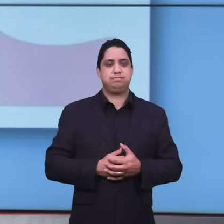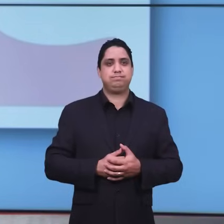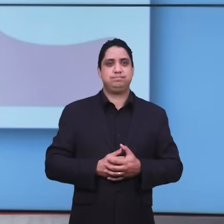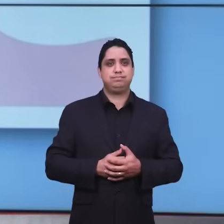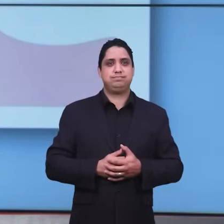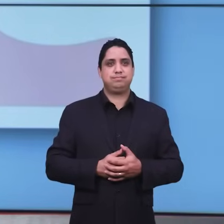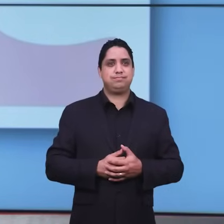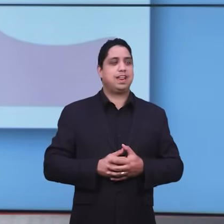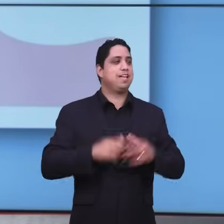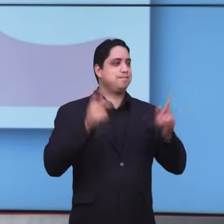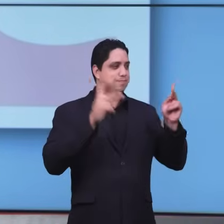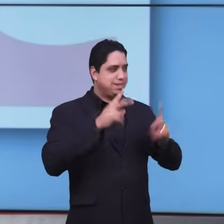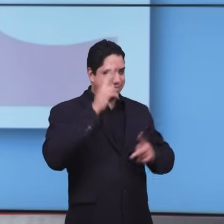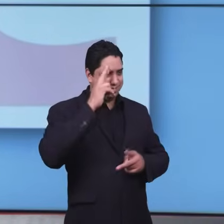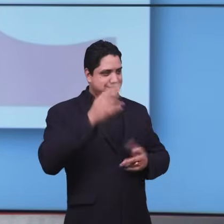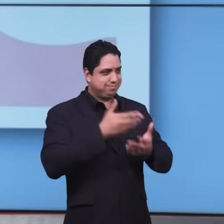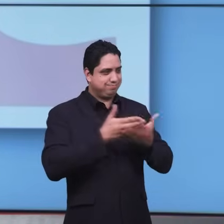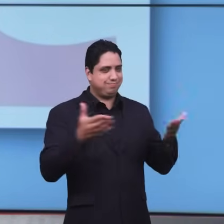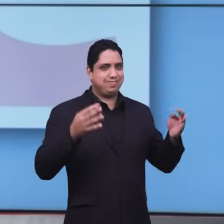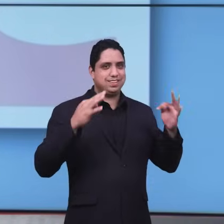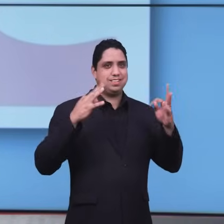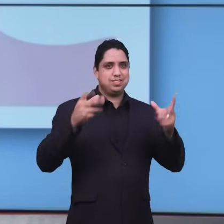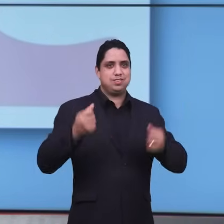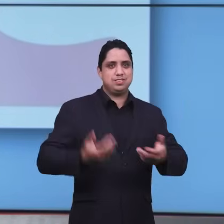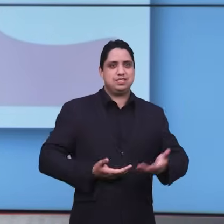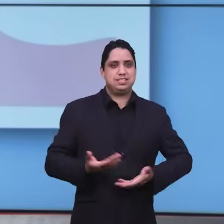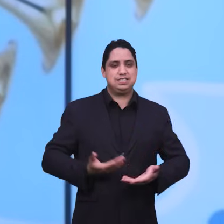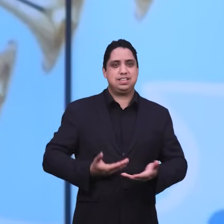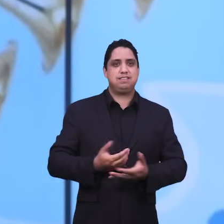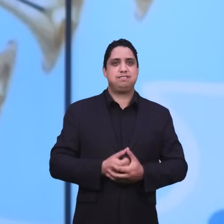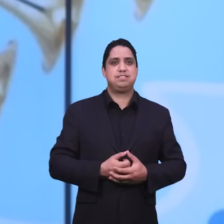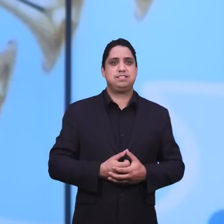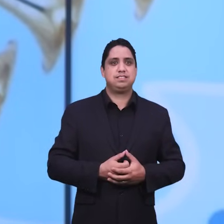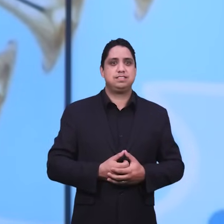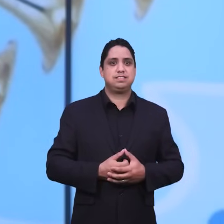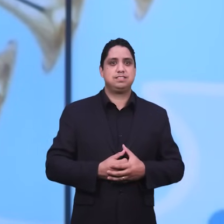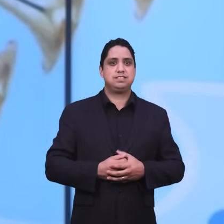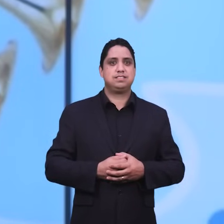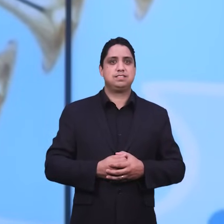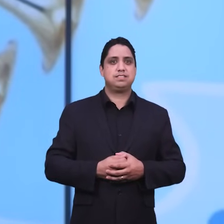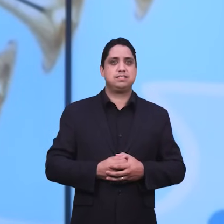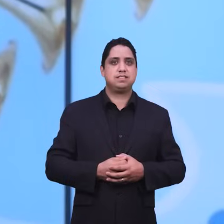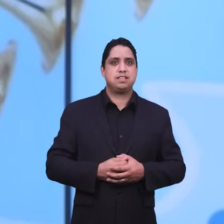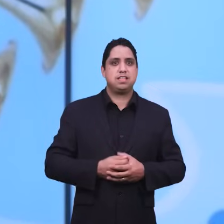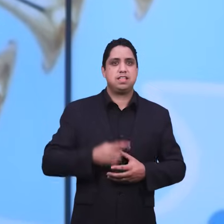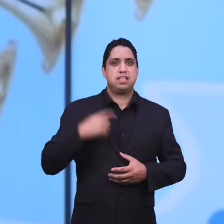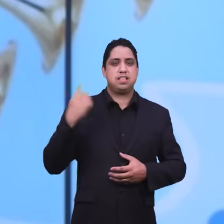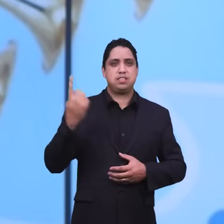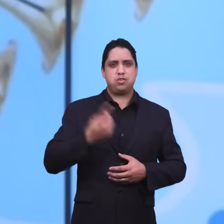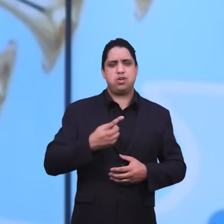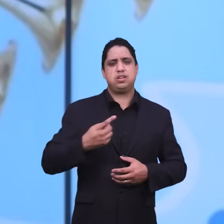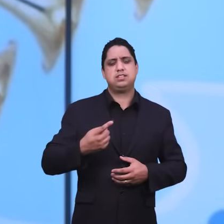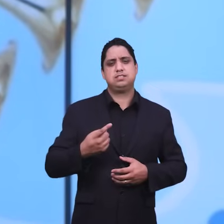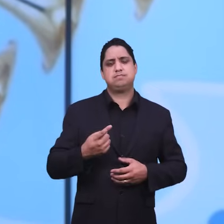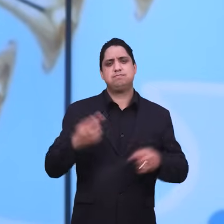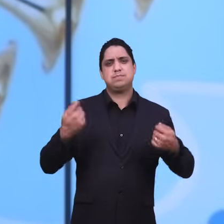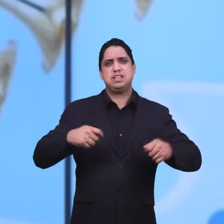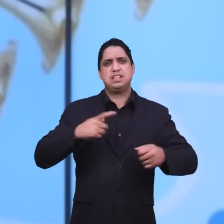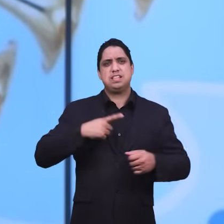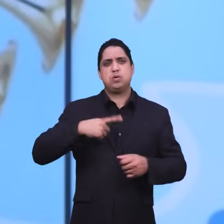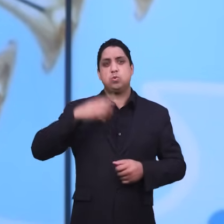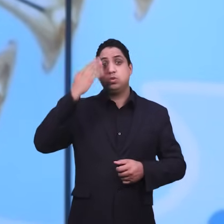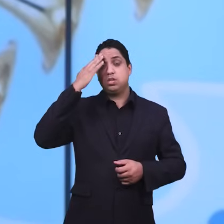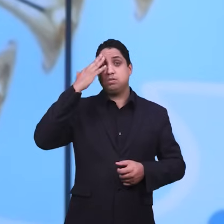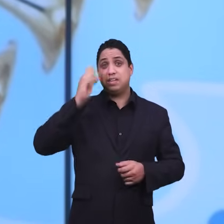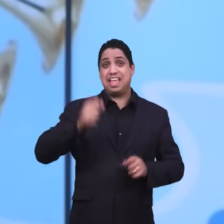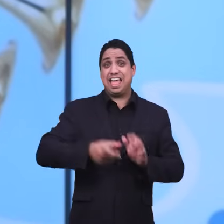Paz do Senhor, Leonice, Paz do Senhor a todos os nossos irmãos. Queridos, nós precisamos ter um entendimento de